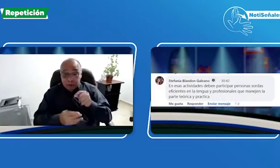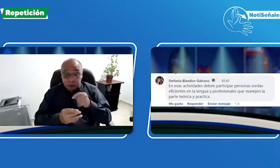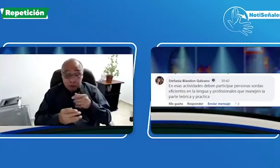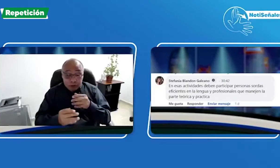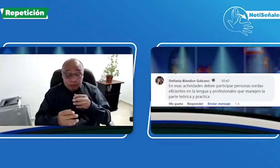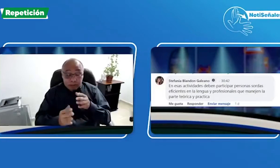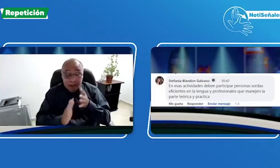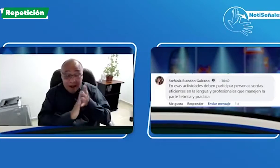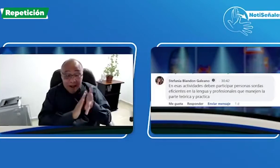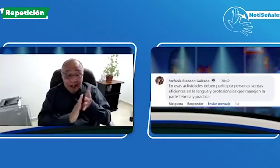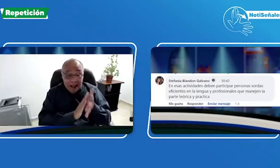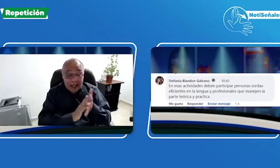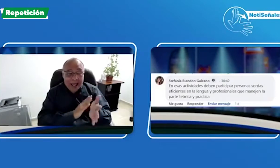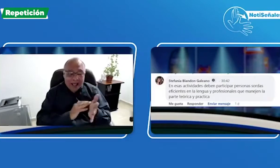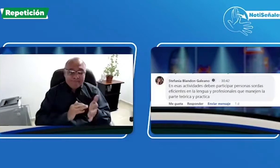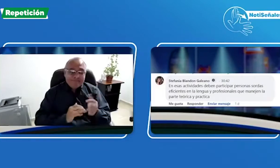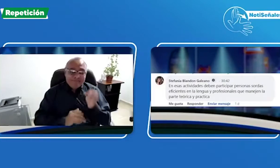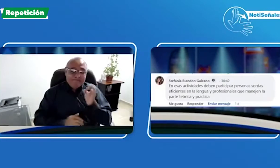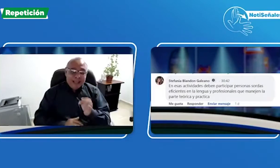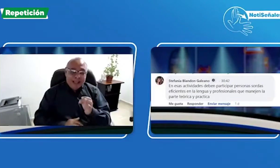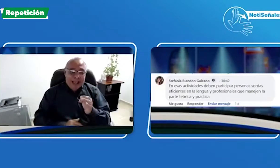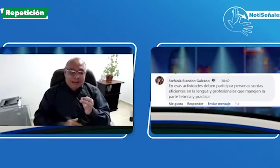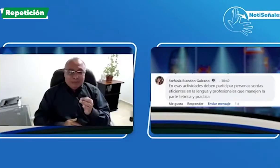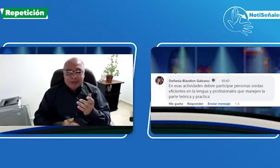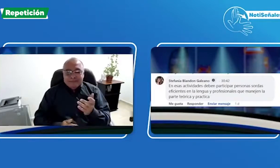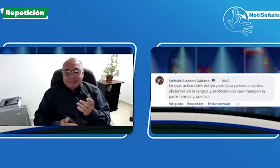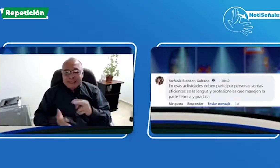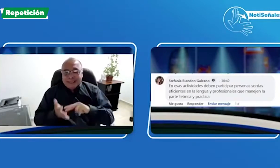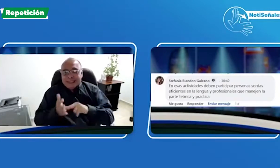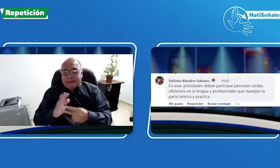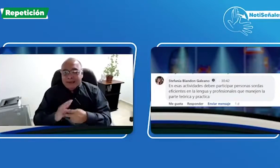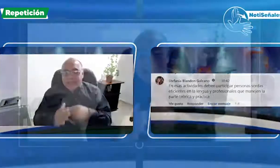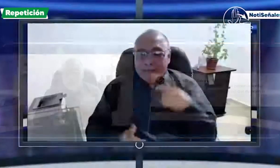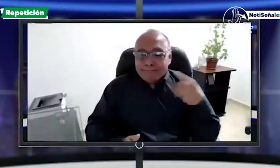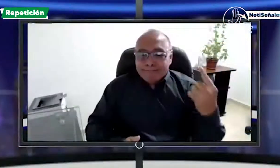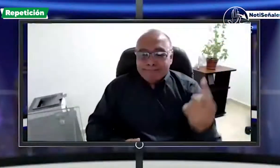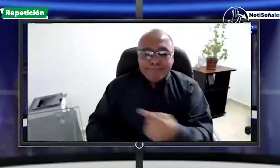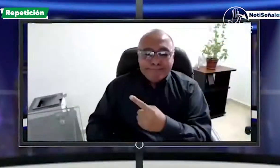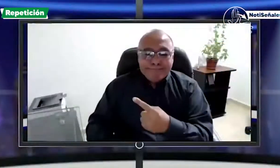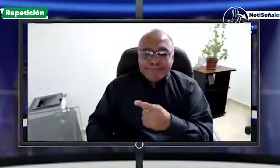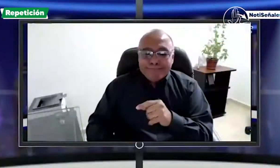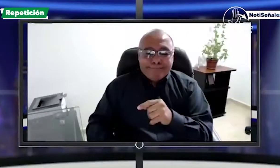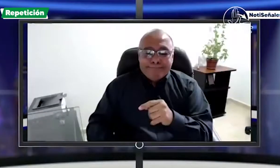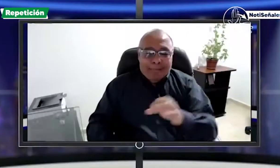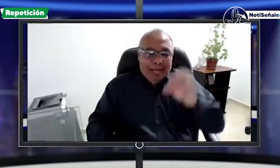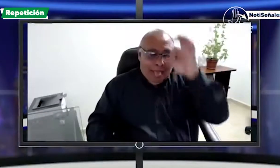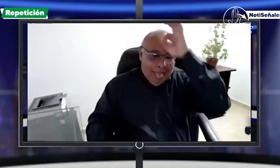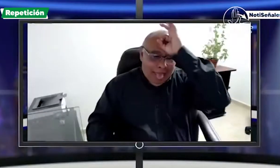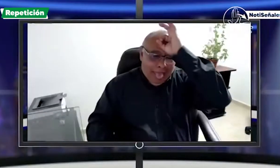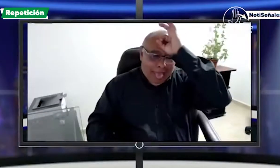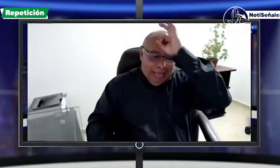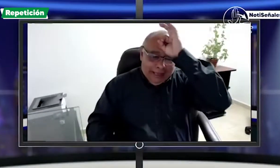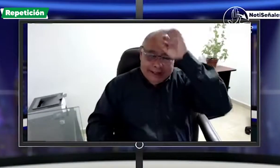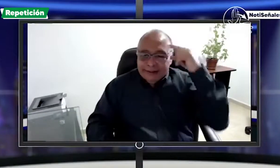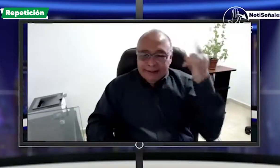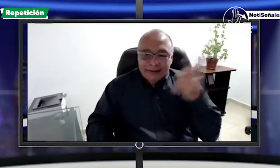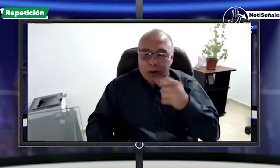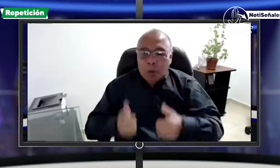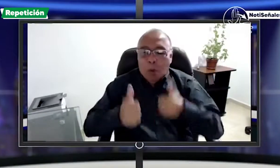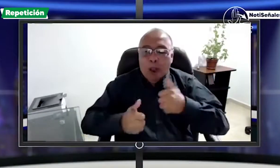Y Como Estos Hay Muchísimos Más Comentarios Que Relatan Situaciones Como Estas Esto Quiere Decir